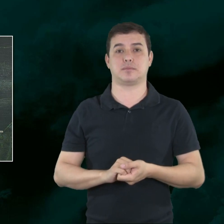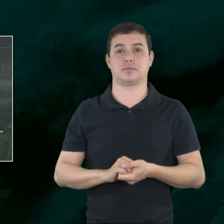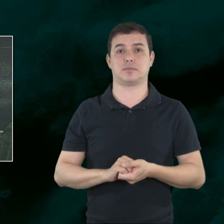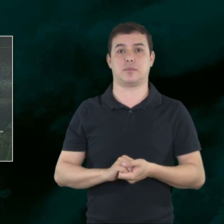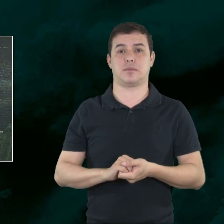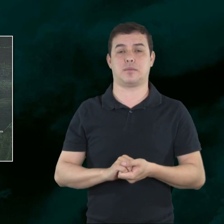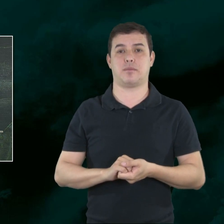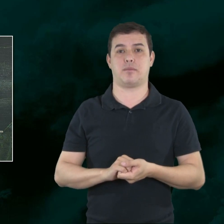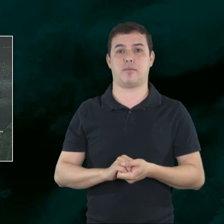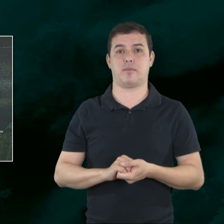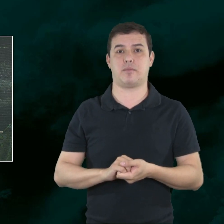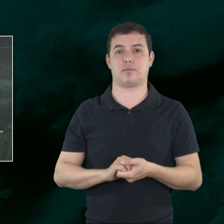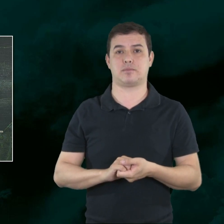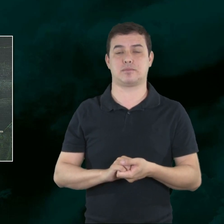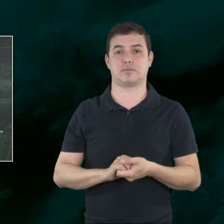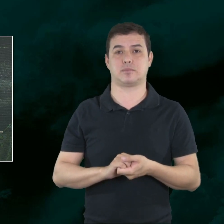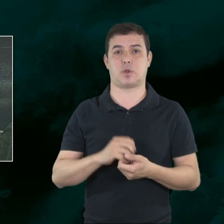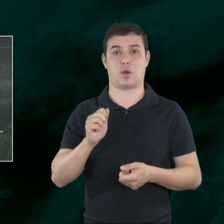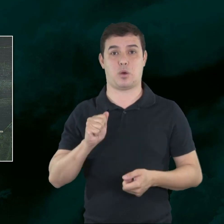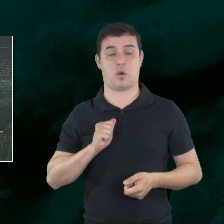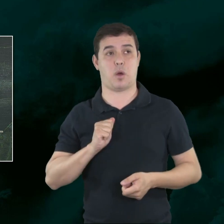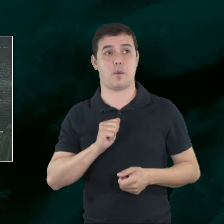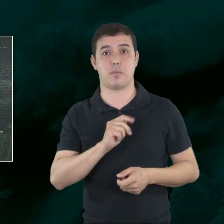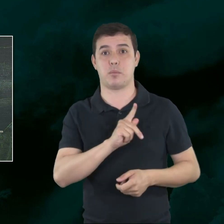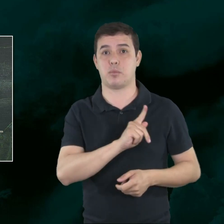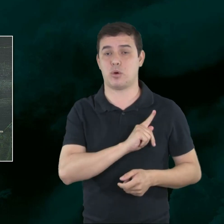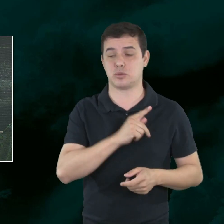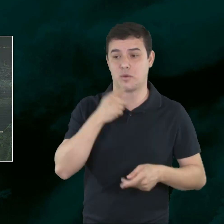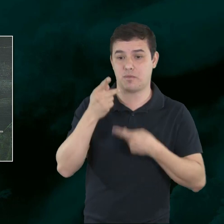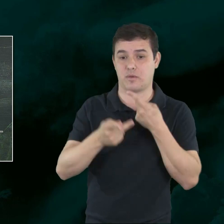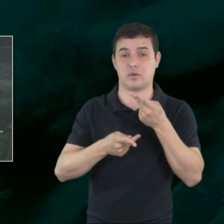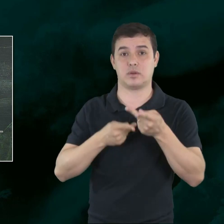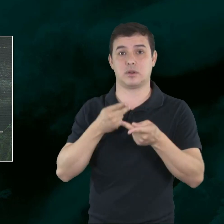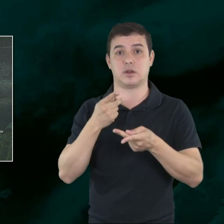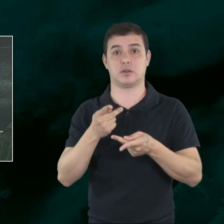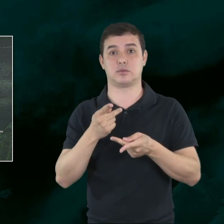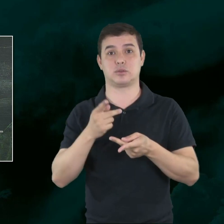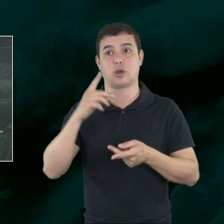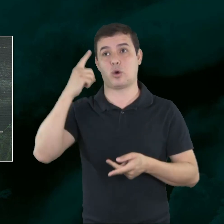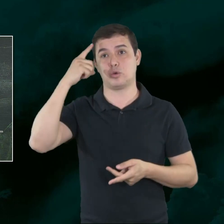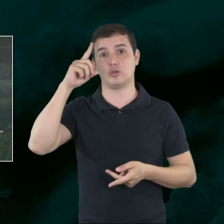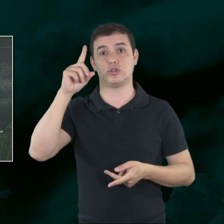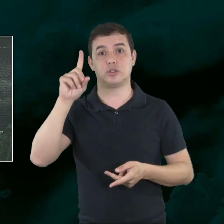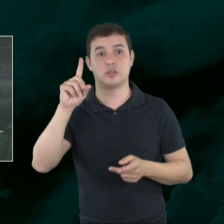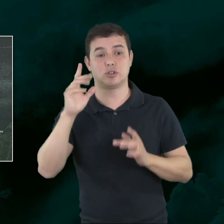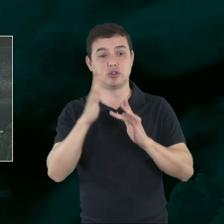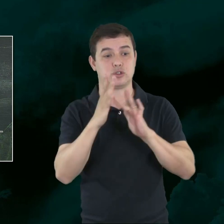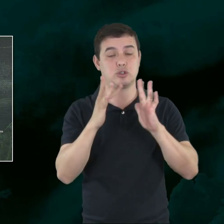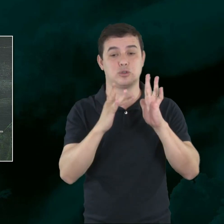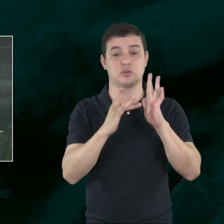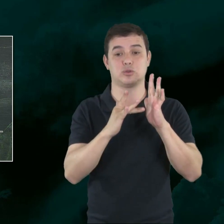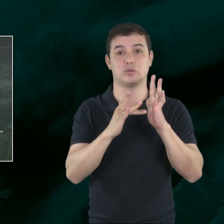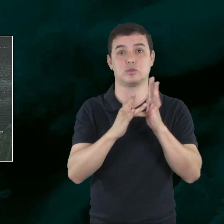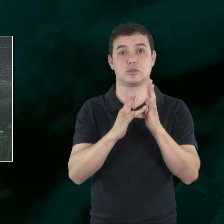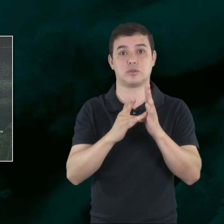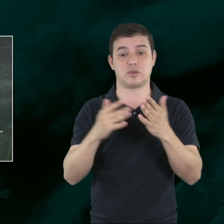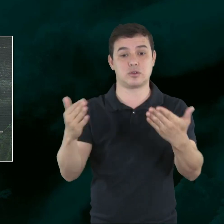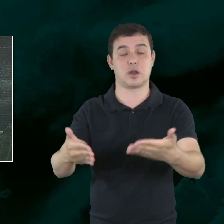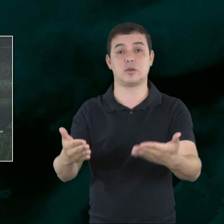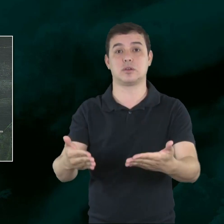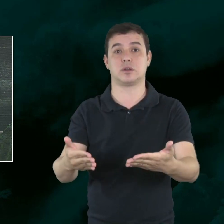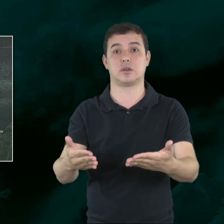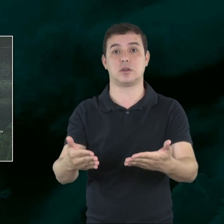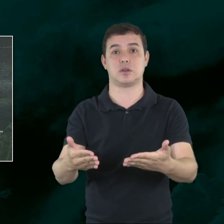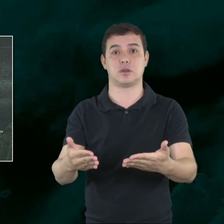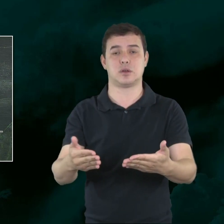procedentes dos apóstolos, dizendo que o dia do Senhor está aí próximo amanhã, como